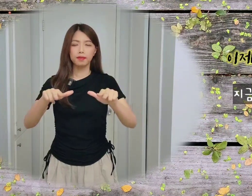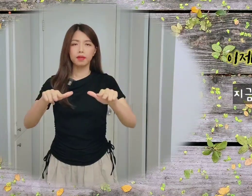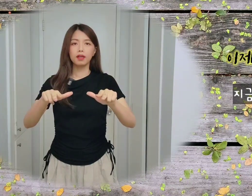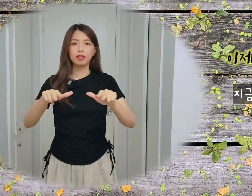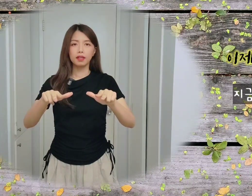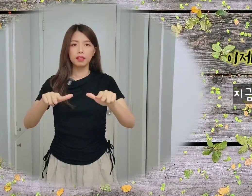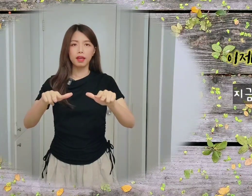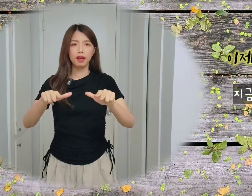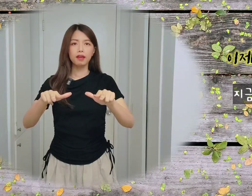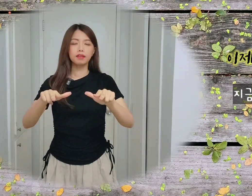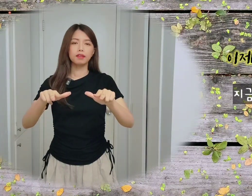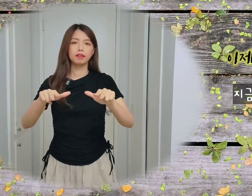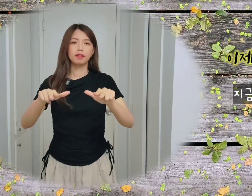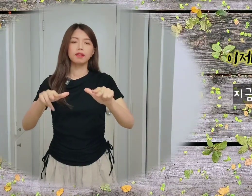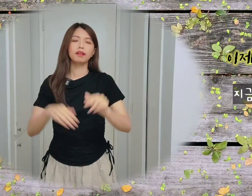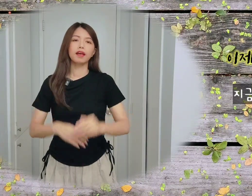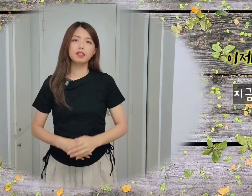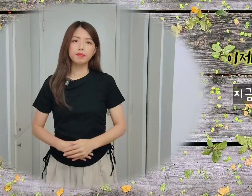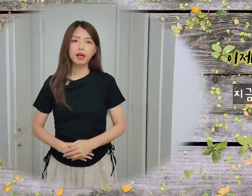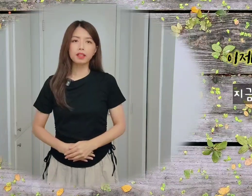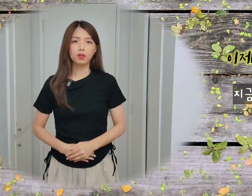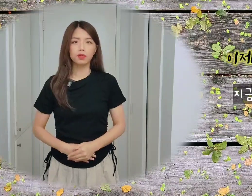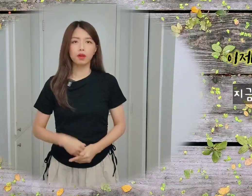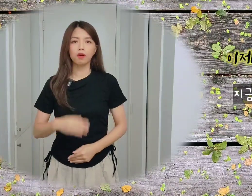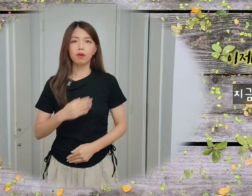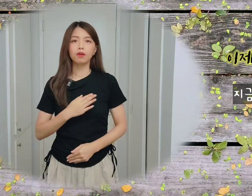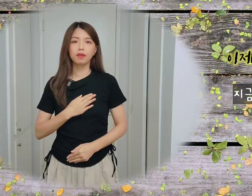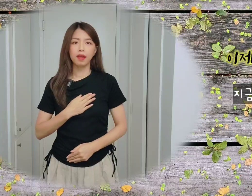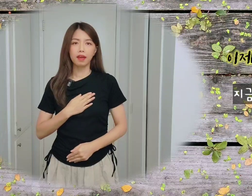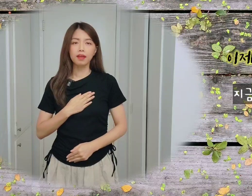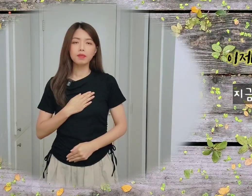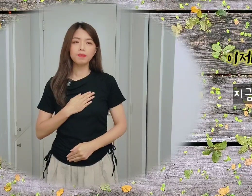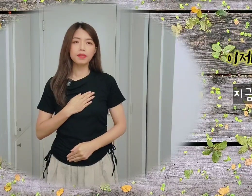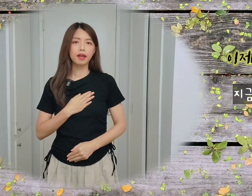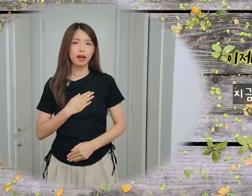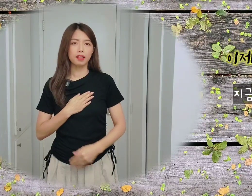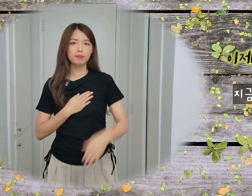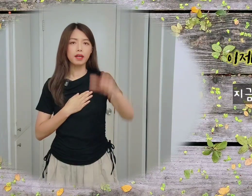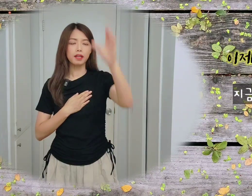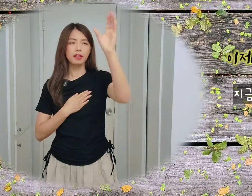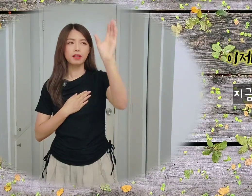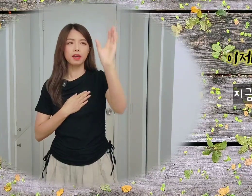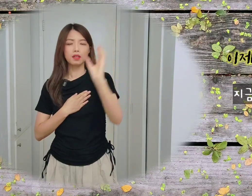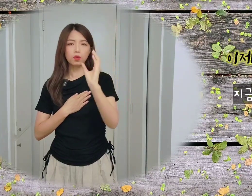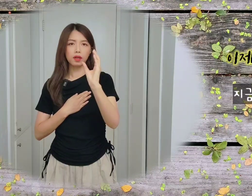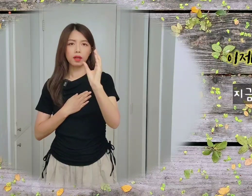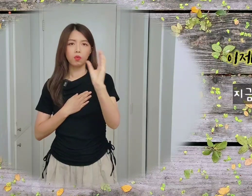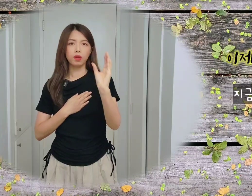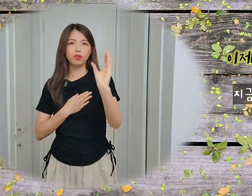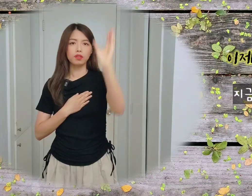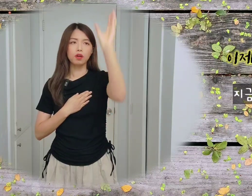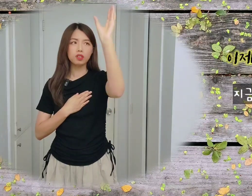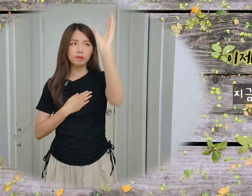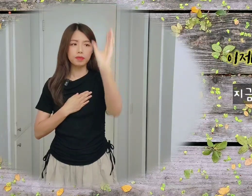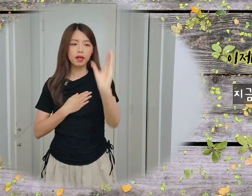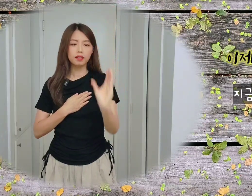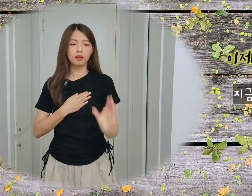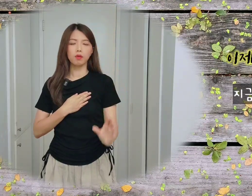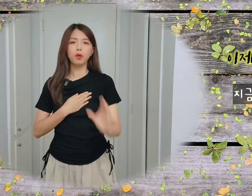이제, 이제야 나의 십자가 지고서, 내 십자가, 십자가는 손 약간 오므려